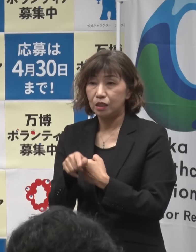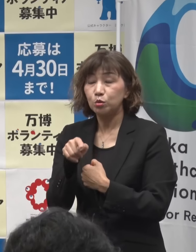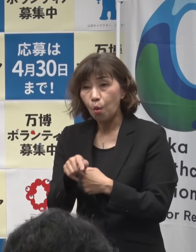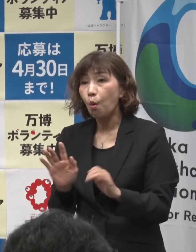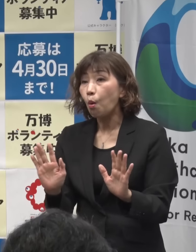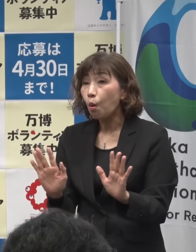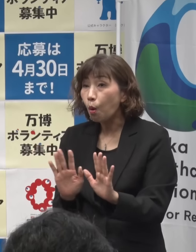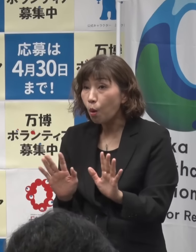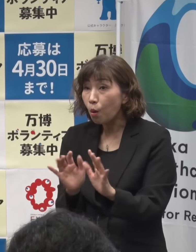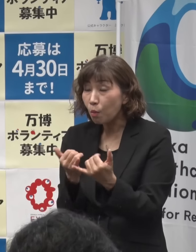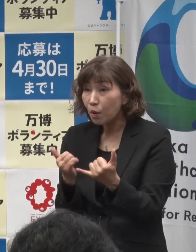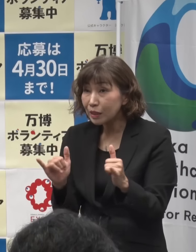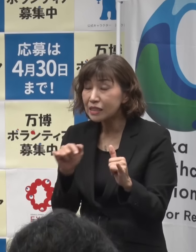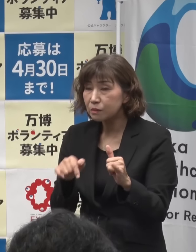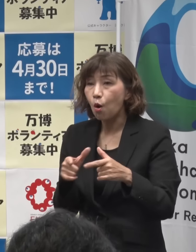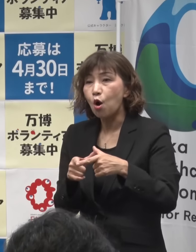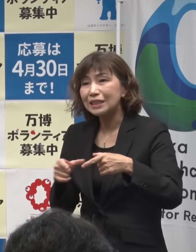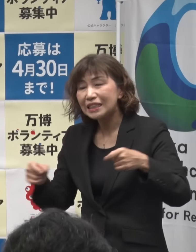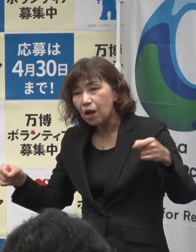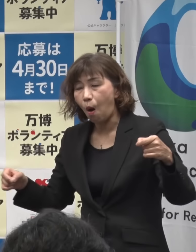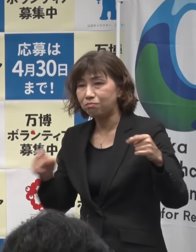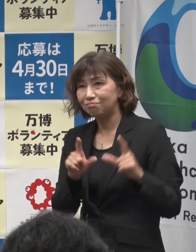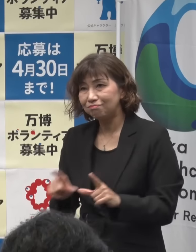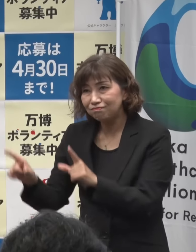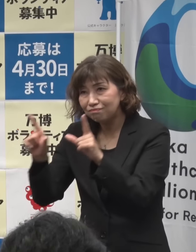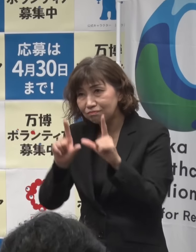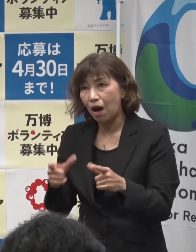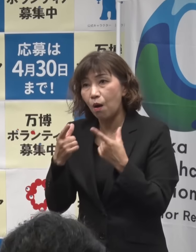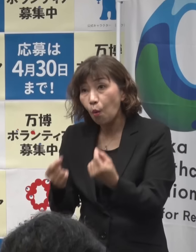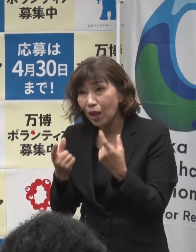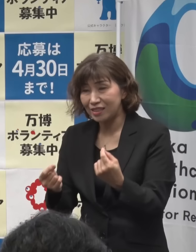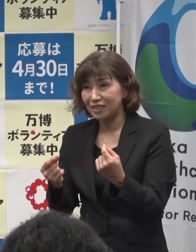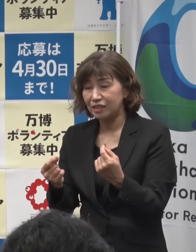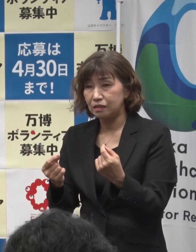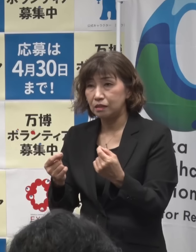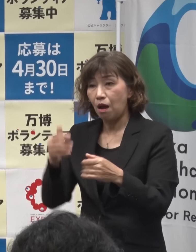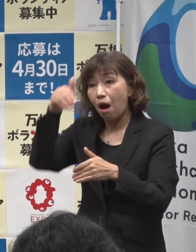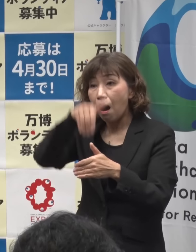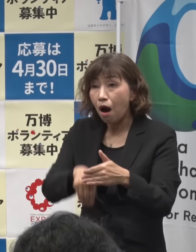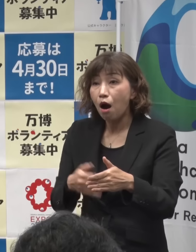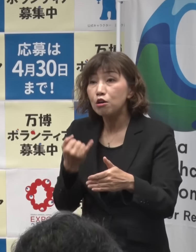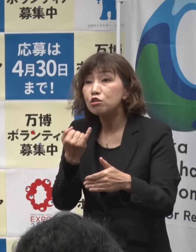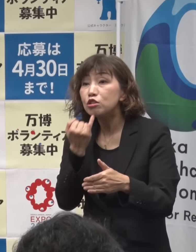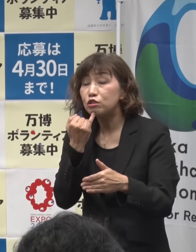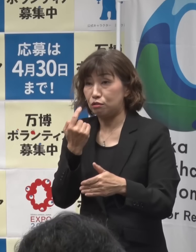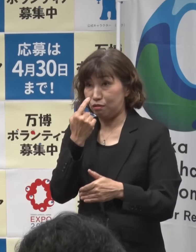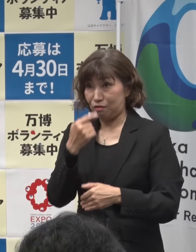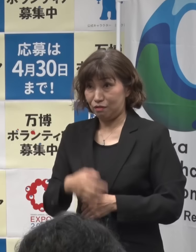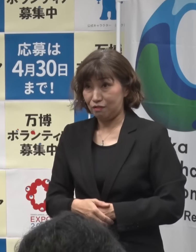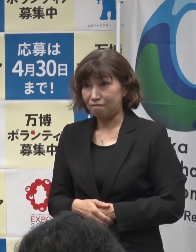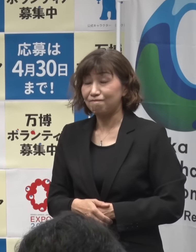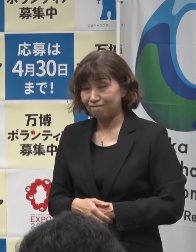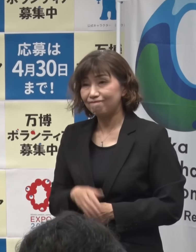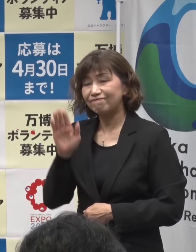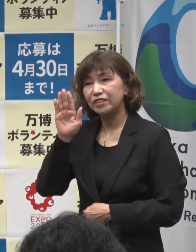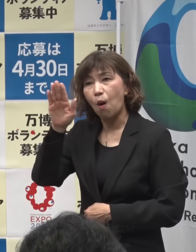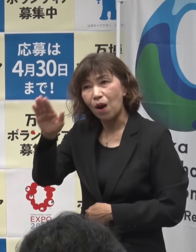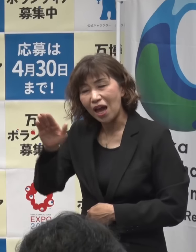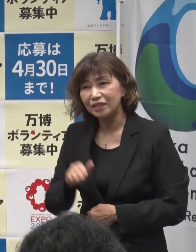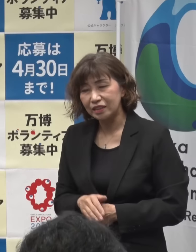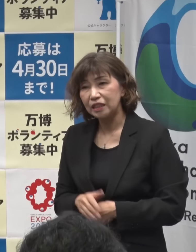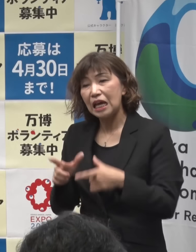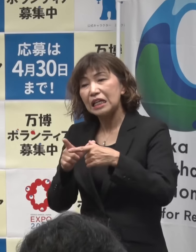ちも同じ日本人なんだから僕は票を持っていいと思うんですよ。将来同